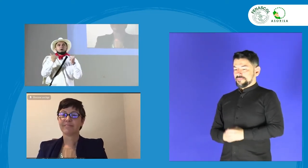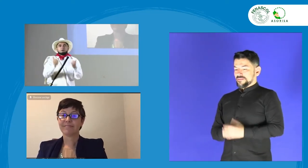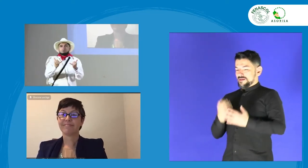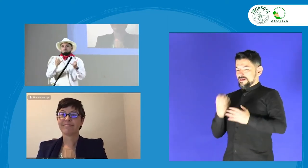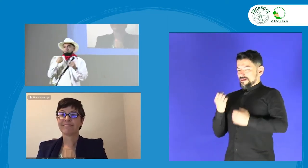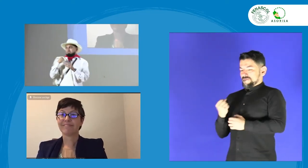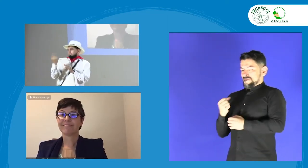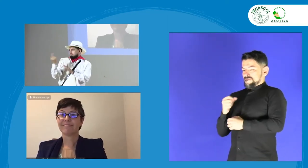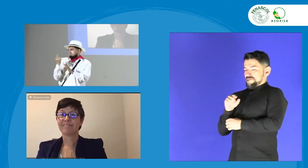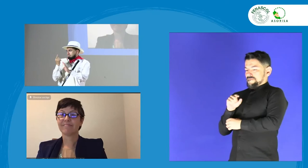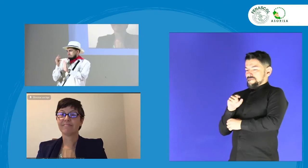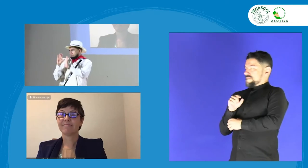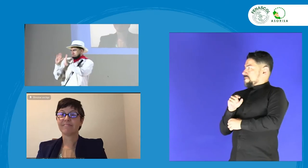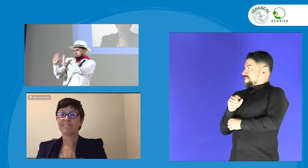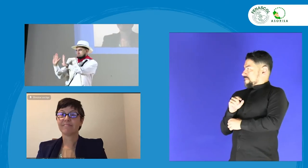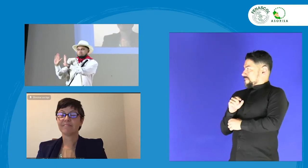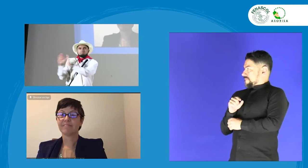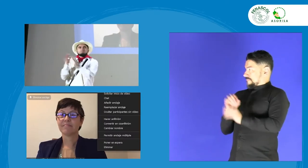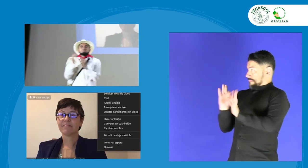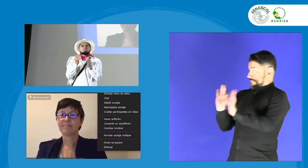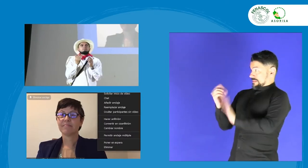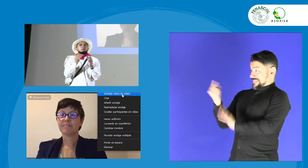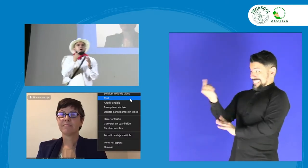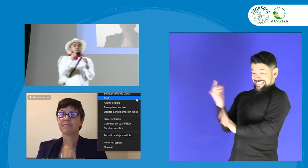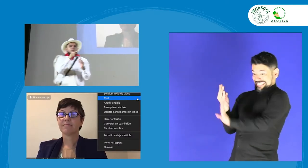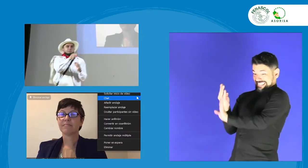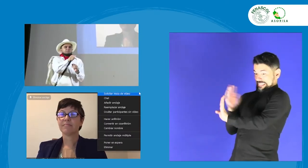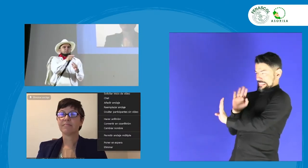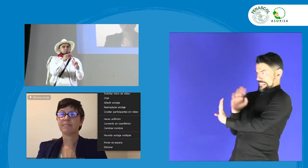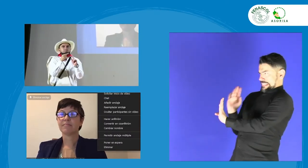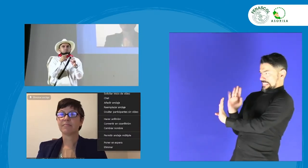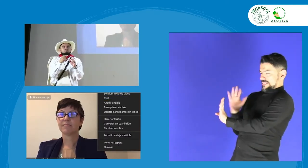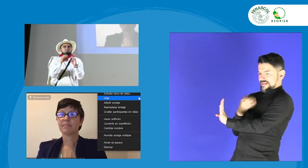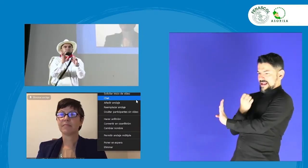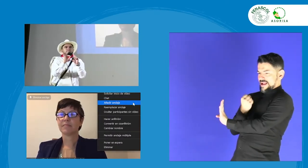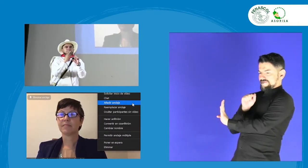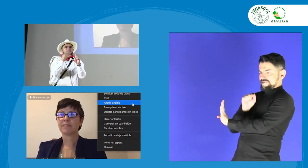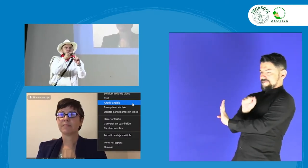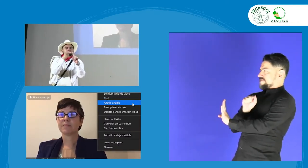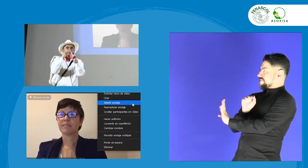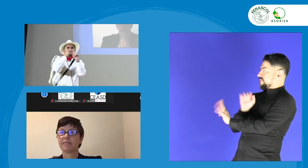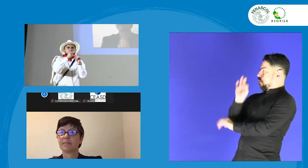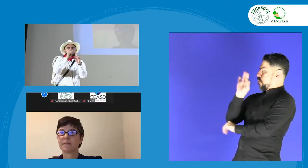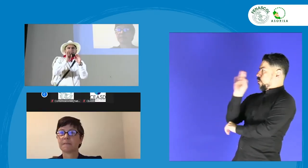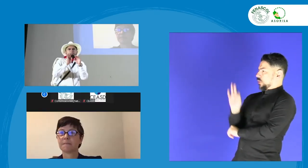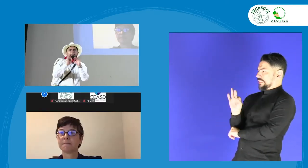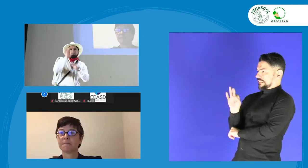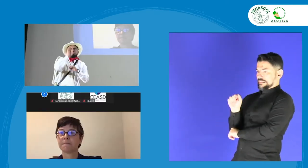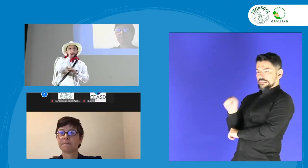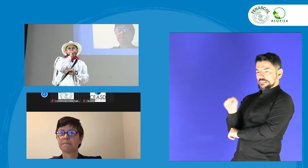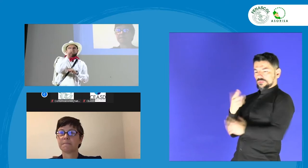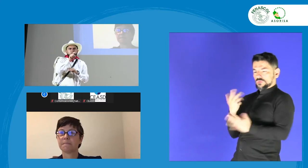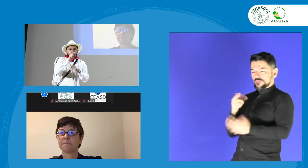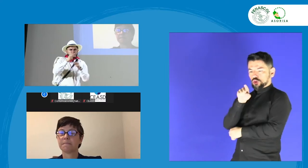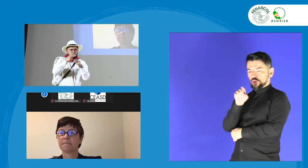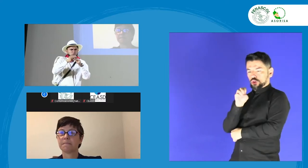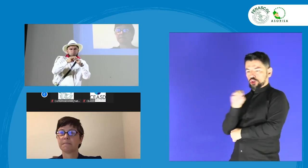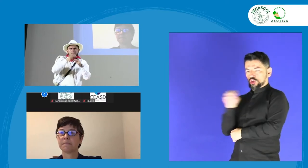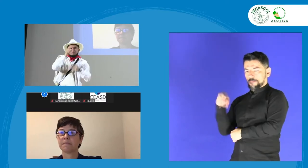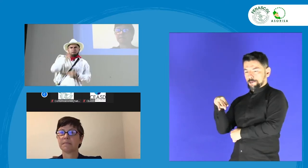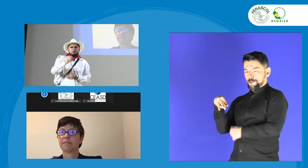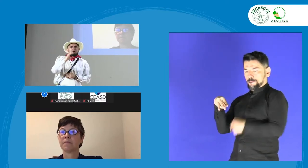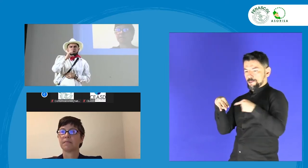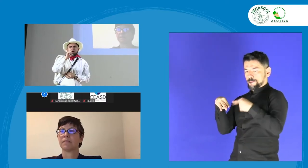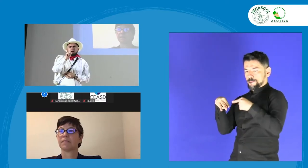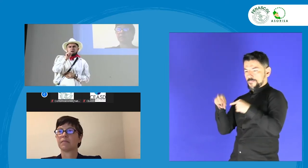Gracias por esta pregunta también. Damos una pausa a las personas que están haciendo las preguntas de manera presencial para